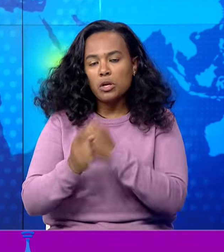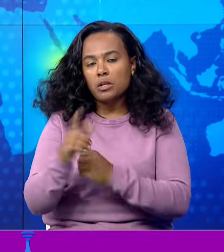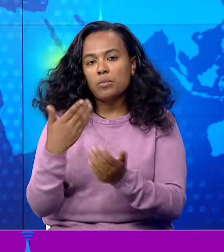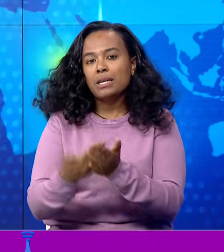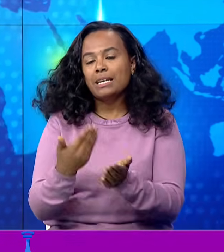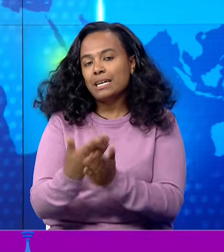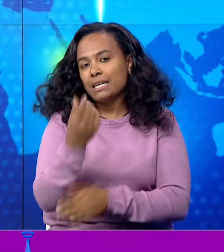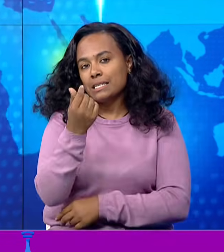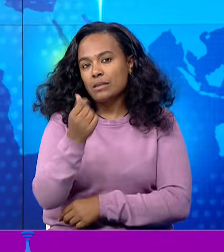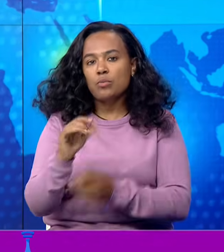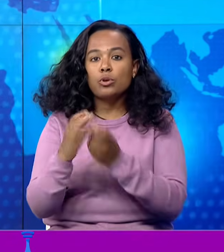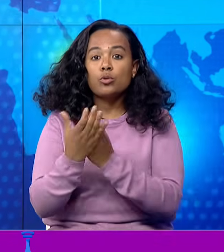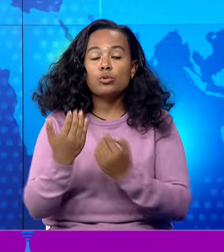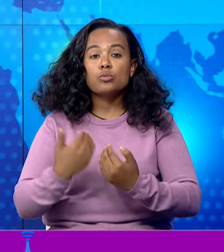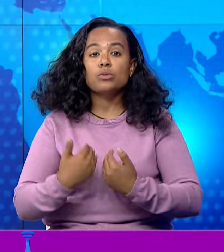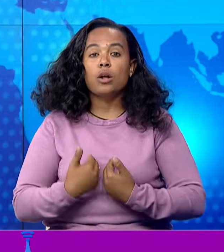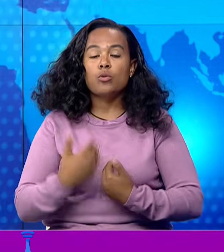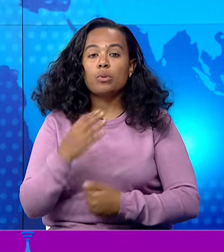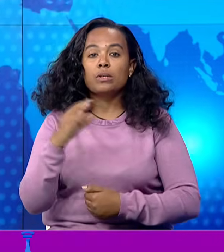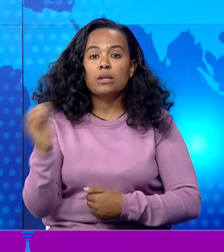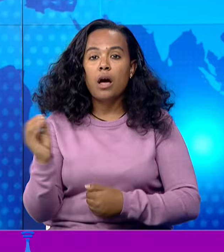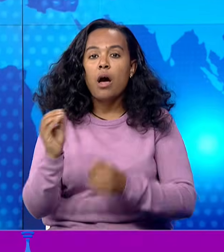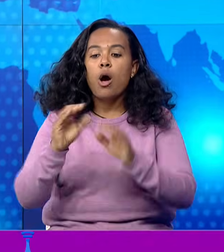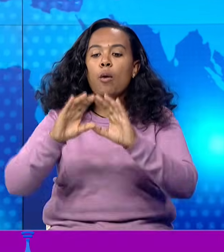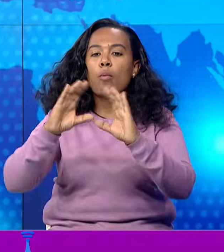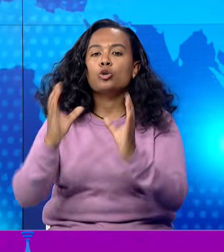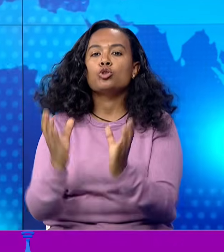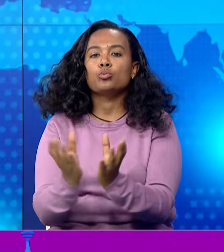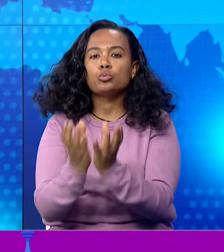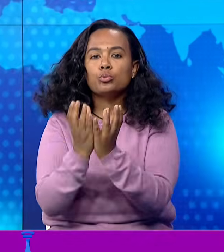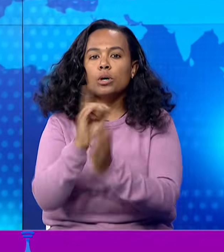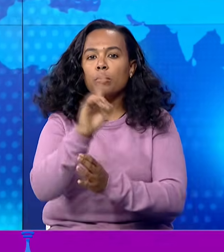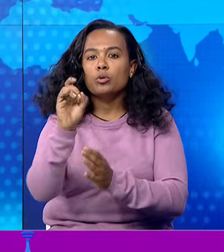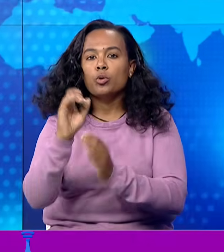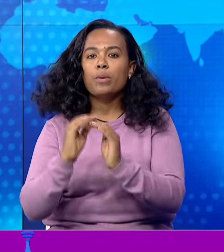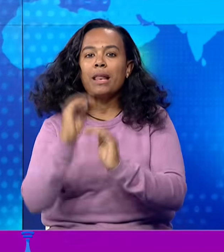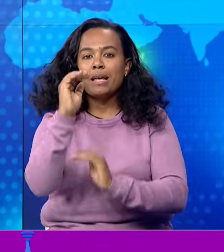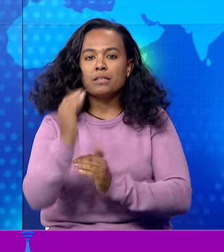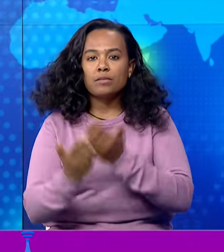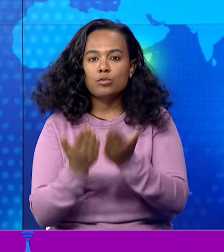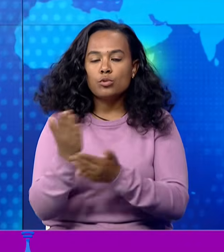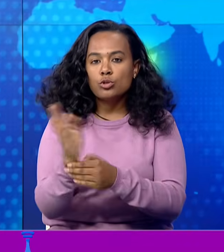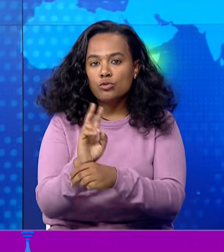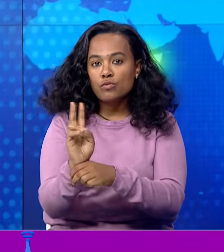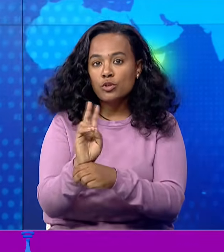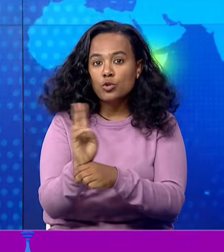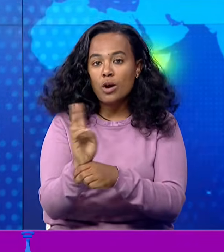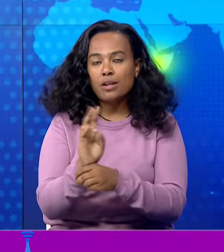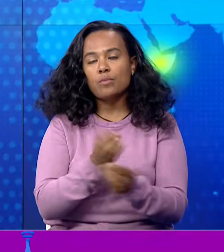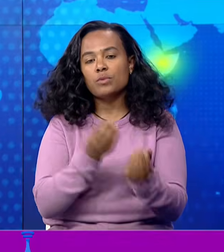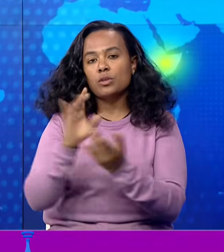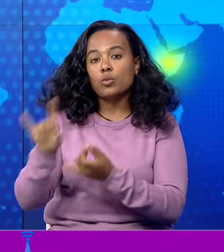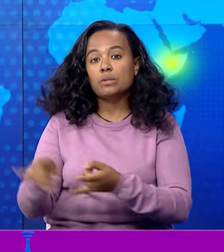የገንዘብ አሻጥሮችም ስላሉበት እና መሶብ የሚባለውን ከመቶ በላይ ሰርቪሶች ቨርቹዋሊ የሚሰጠውን